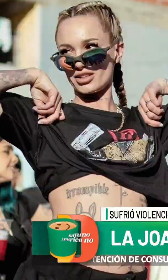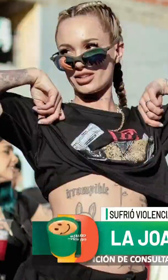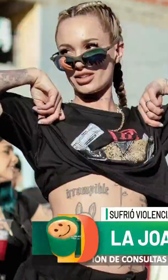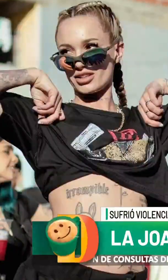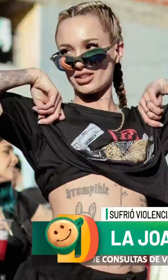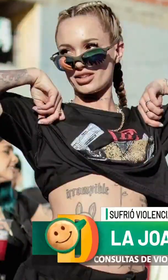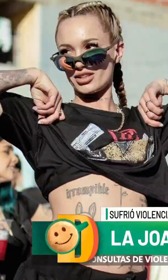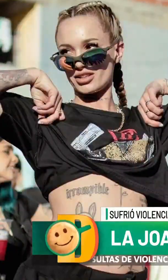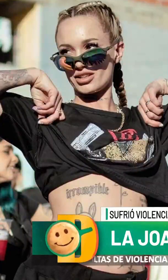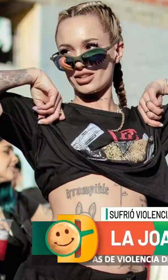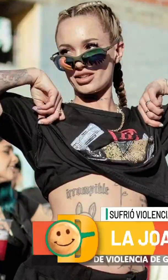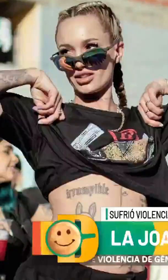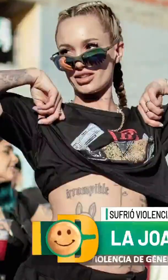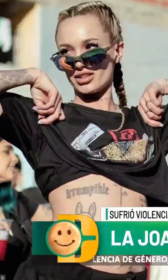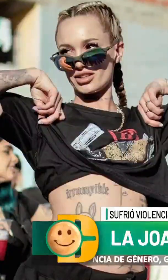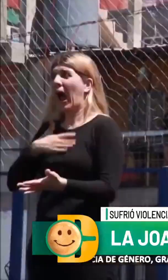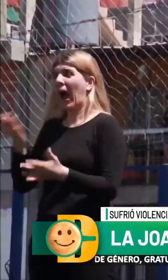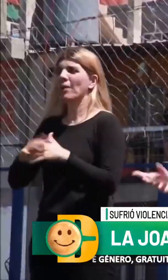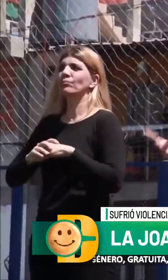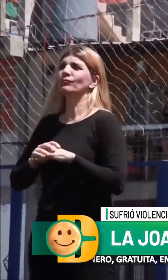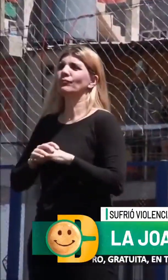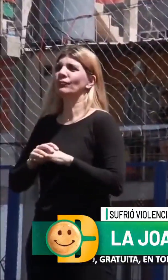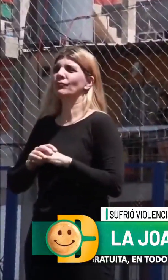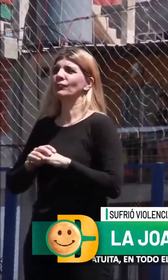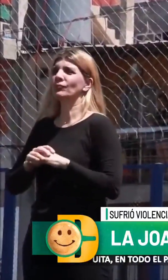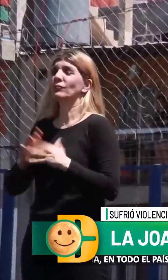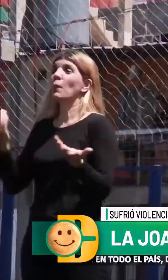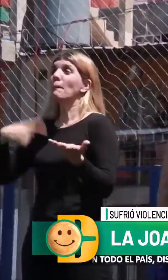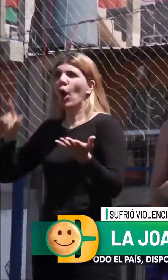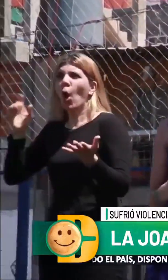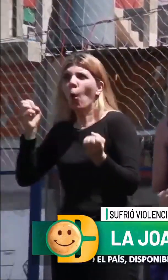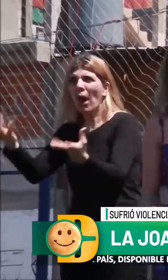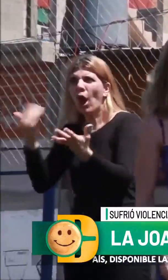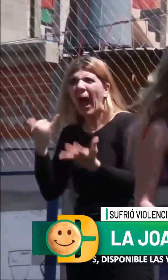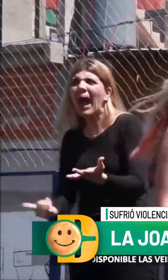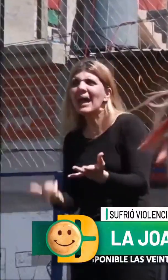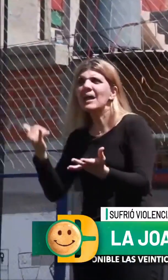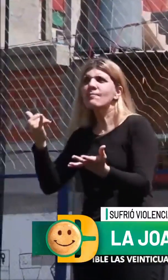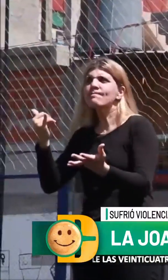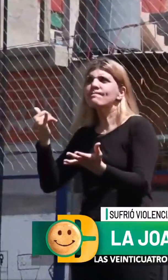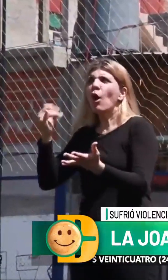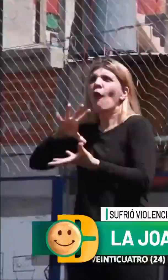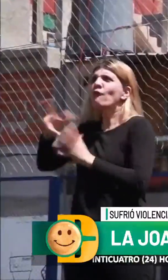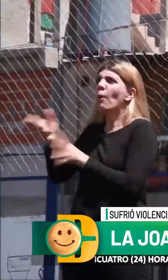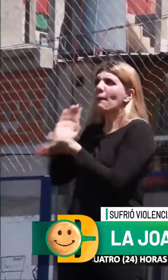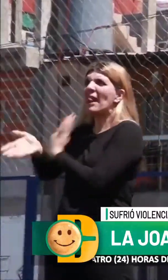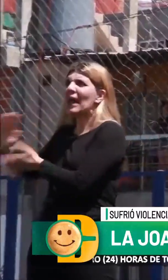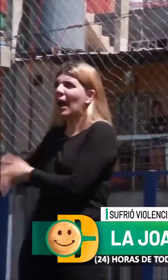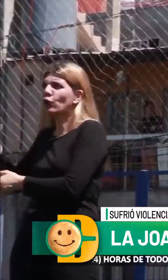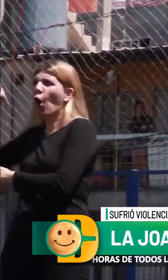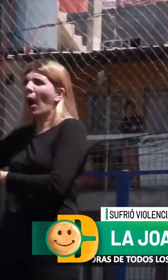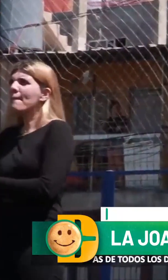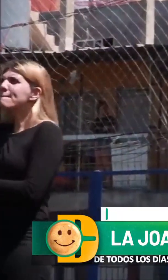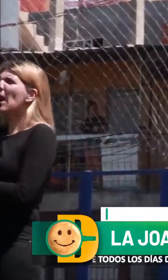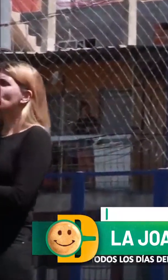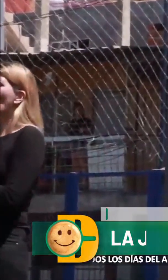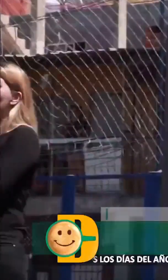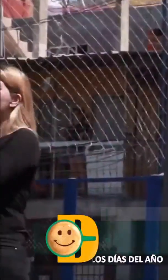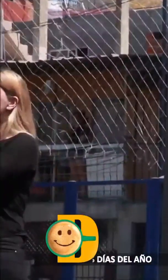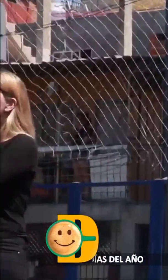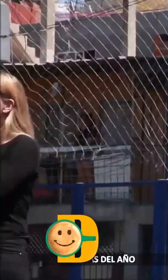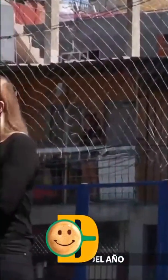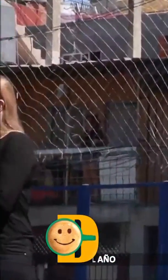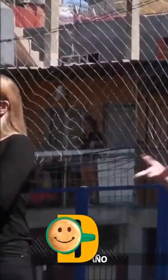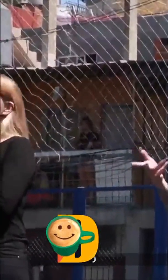de su historia y decía esto hay una serie de mecanismos de maltratos que mantiene el maltratador que son de patrón son de manual